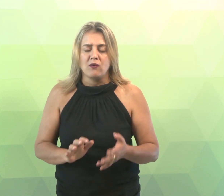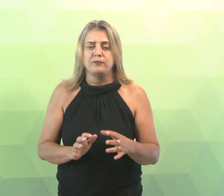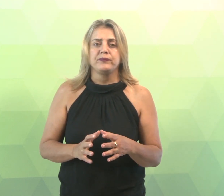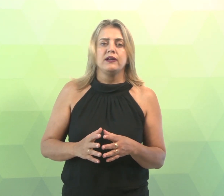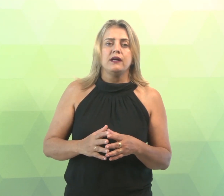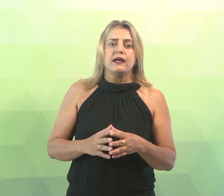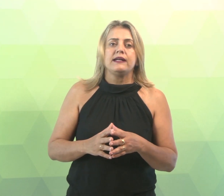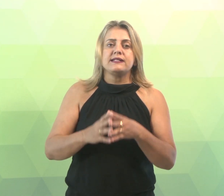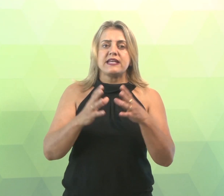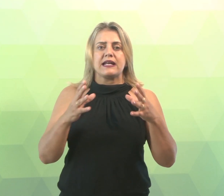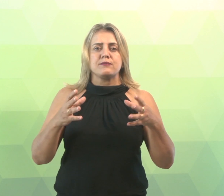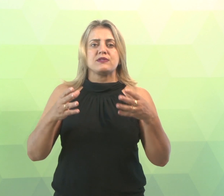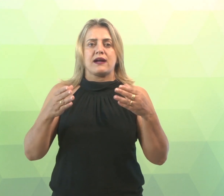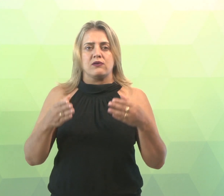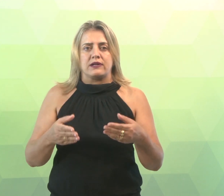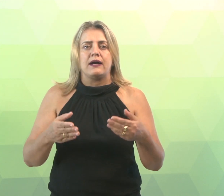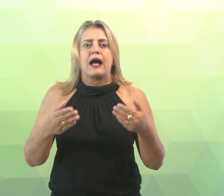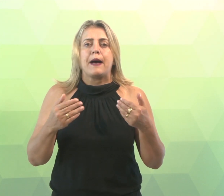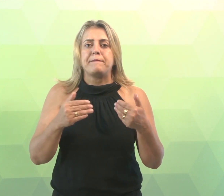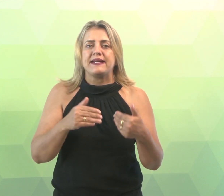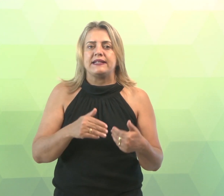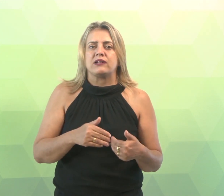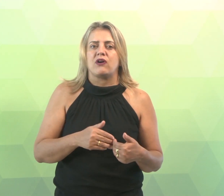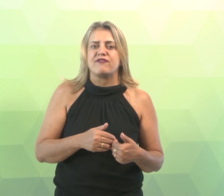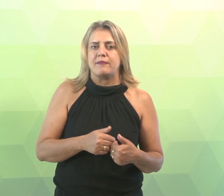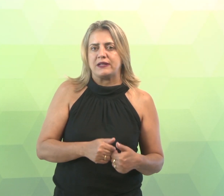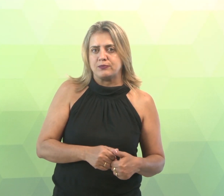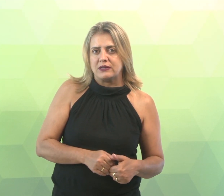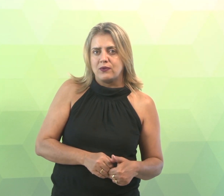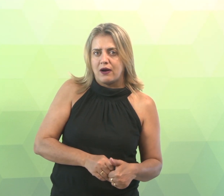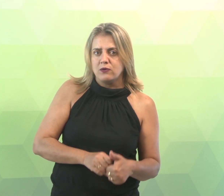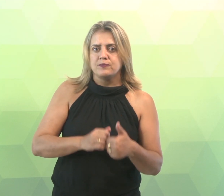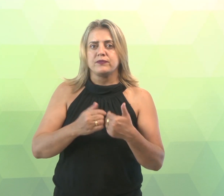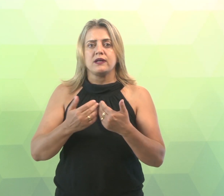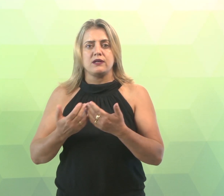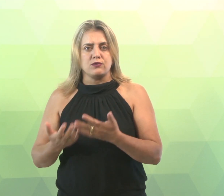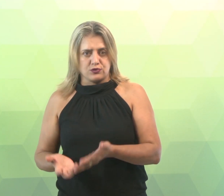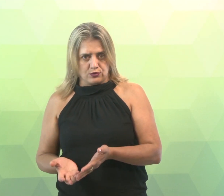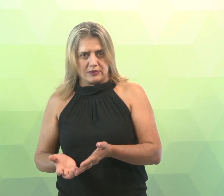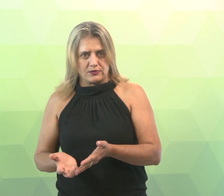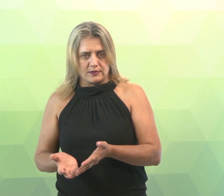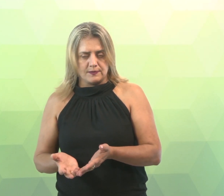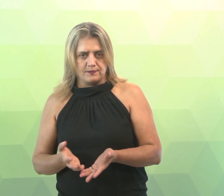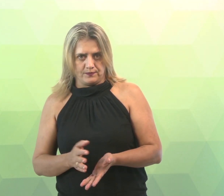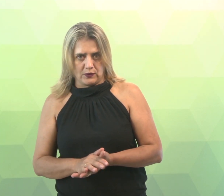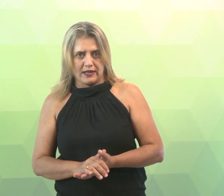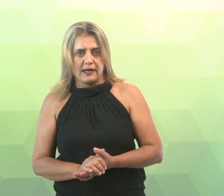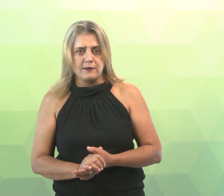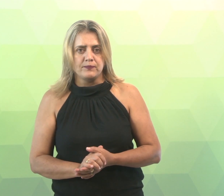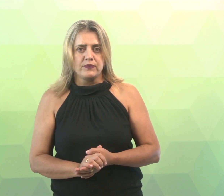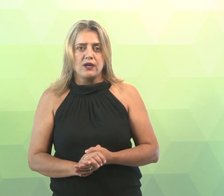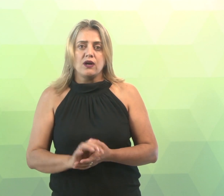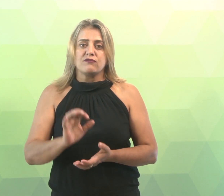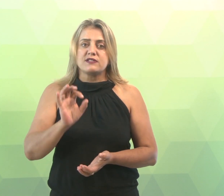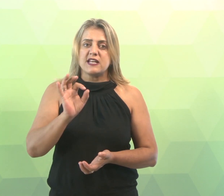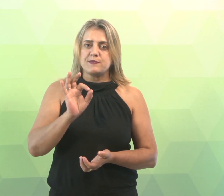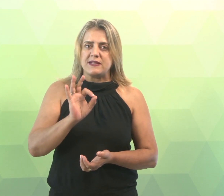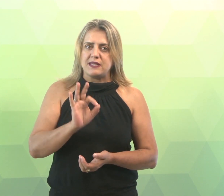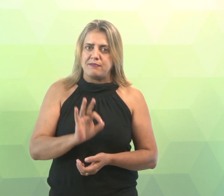Bom, iniciaremos agora aprendendo o alfabeto manual e os números, ok? Vocês